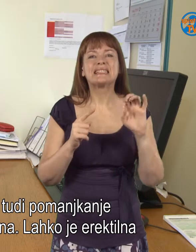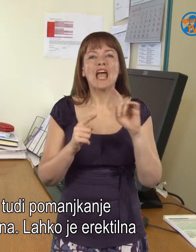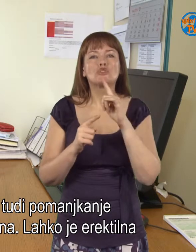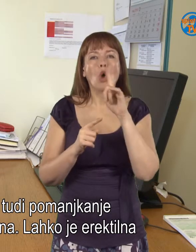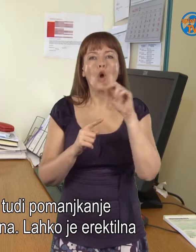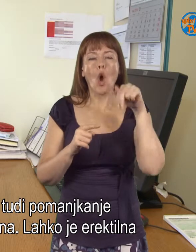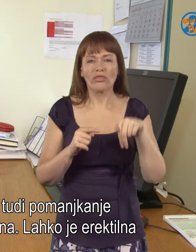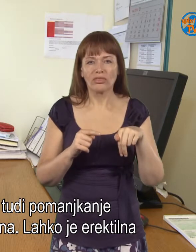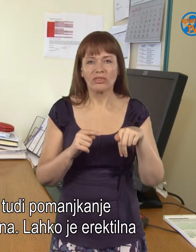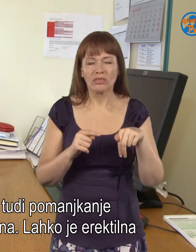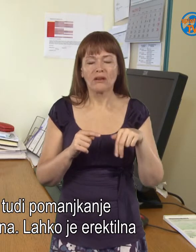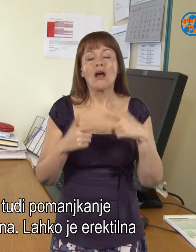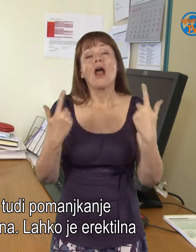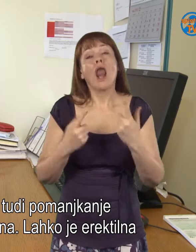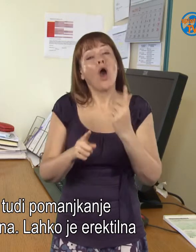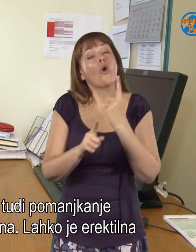lahko tudi